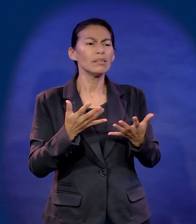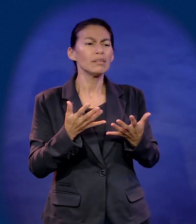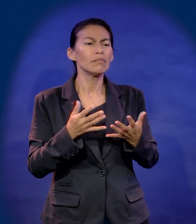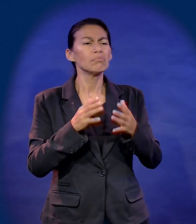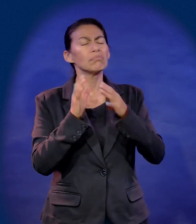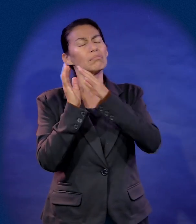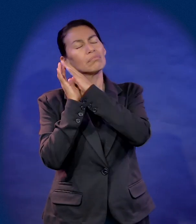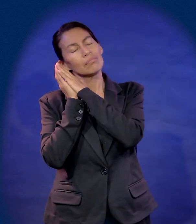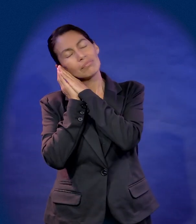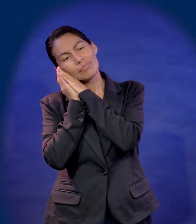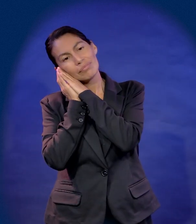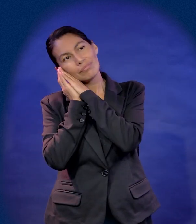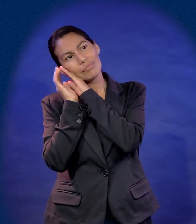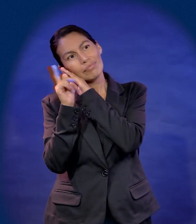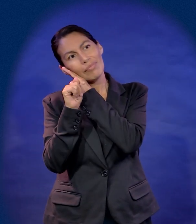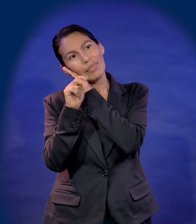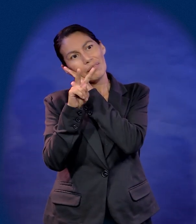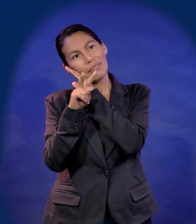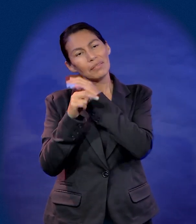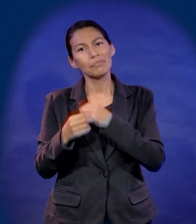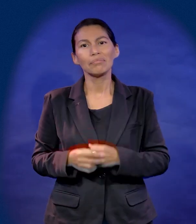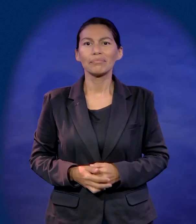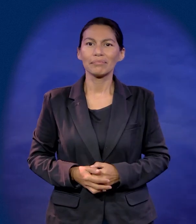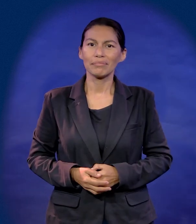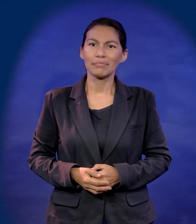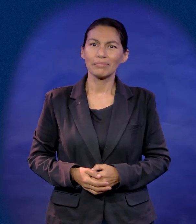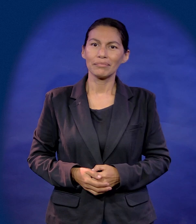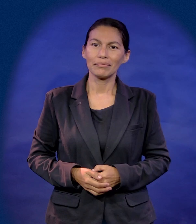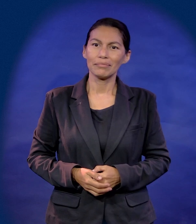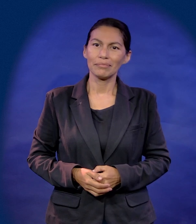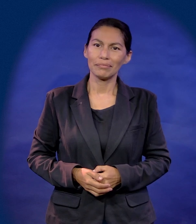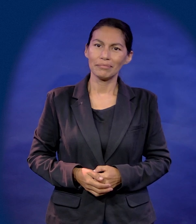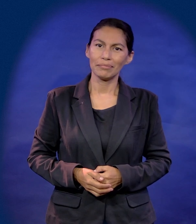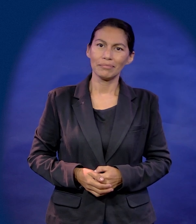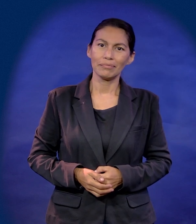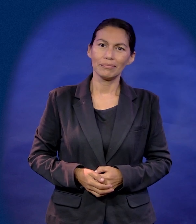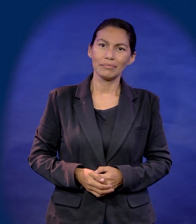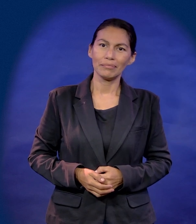¿Está allí? Sí. ¿Y qué está haciendo? Está acostado viendo tele.